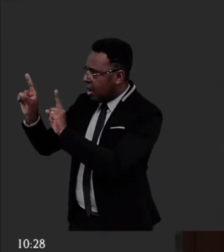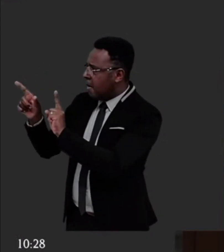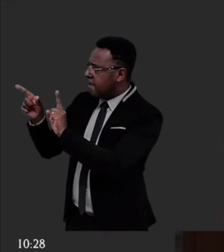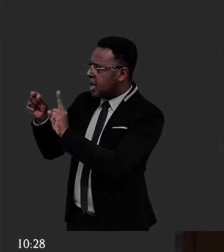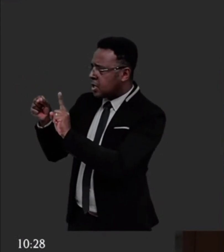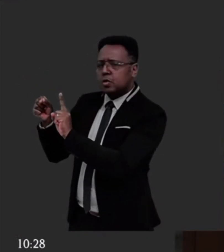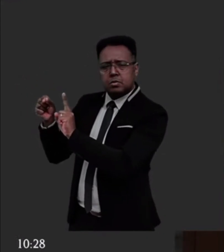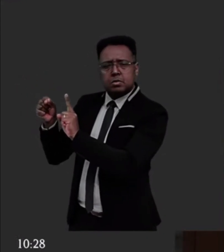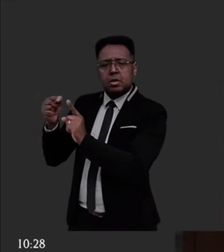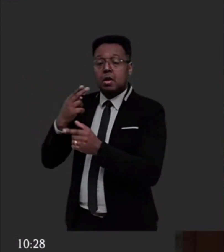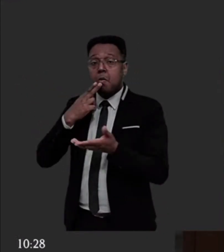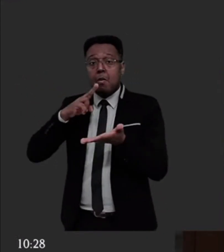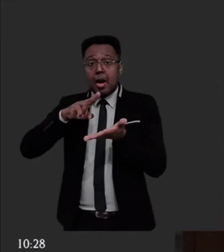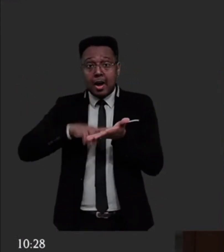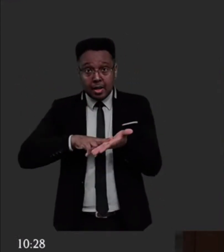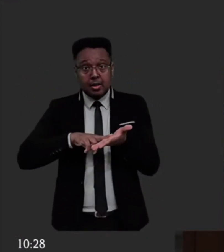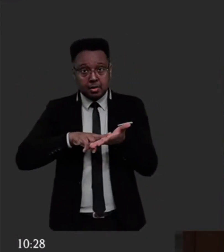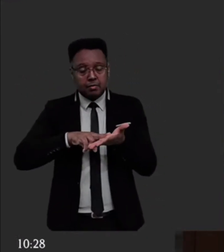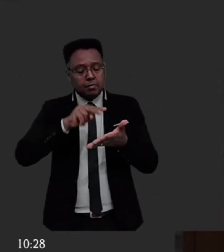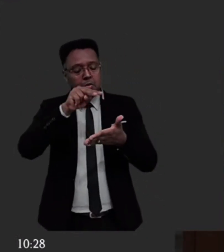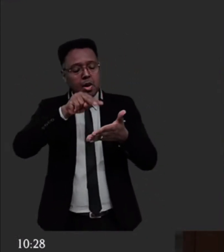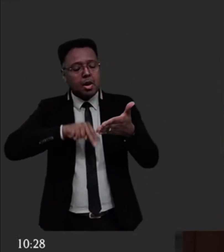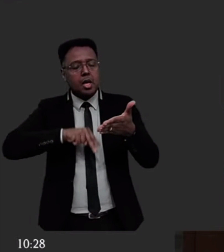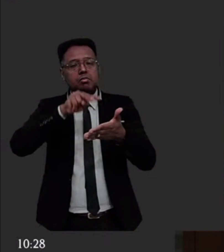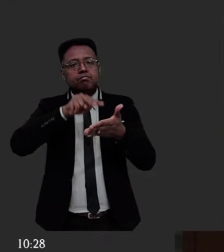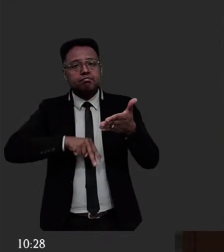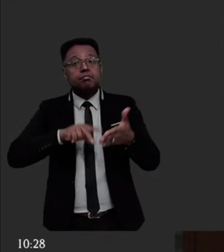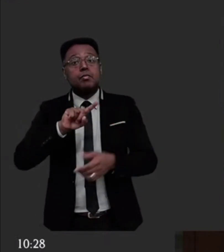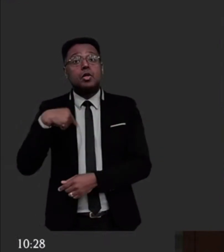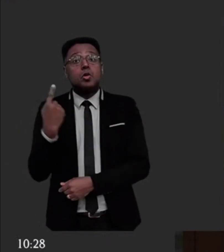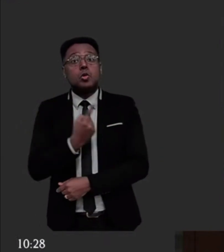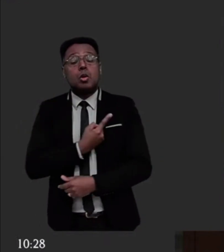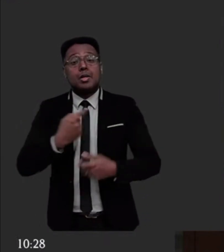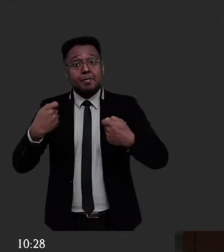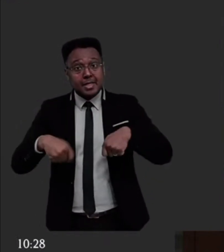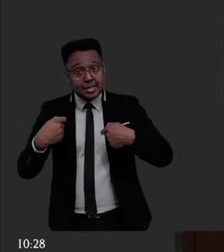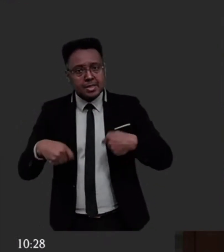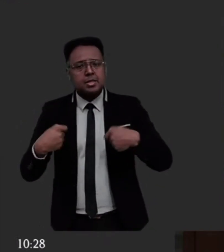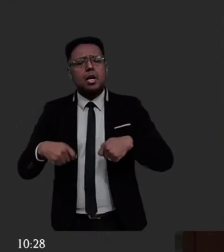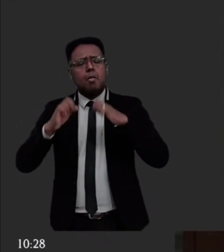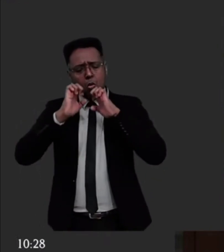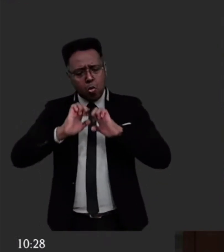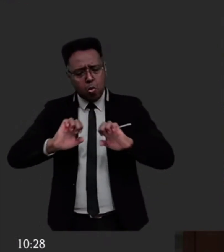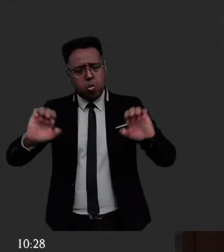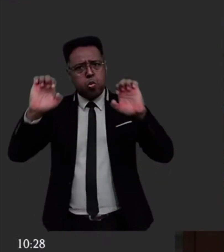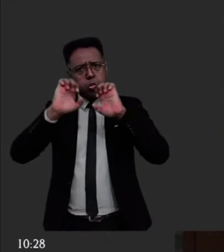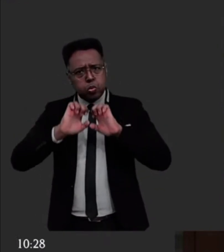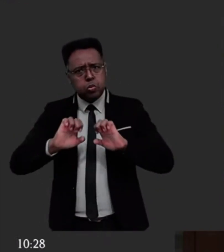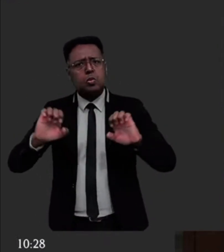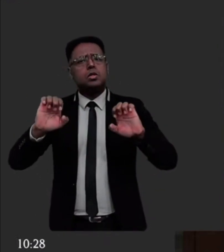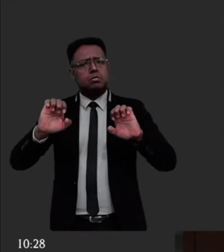à querida Irmandade que trata da defesa do Evangelho de Jesus Cristo. E